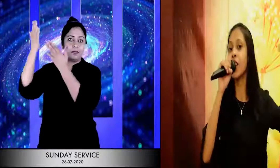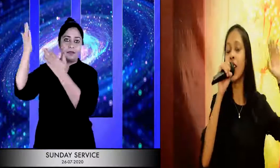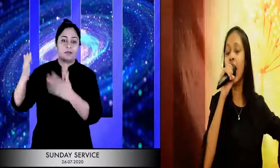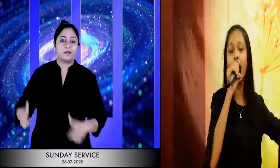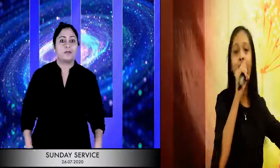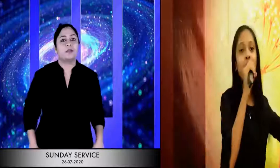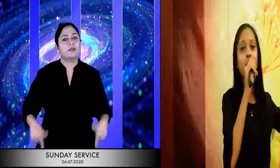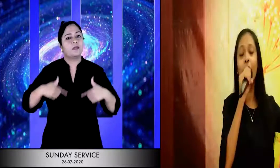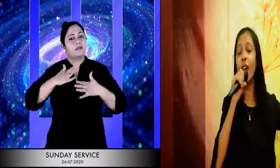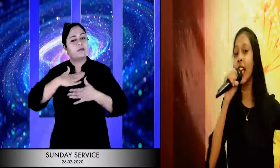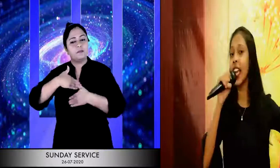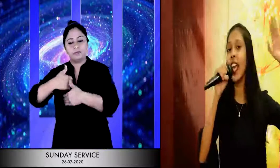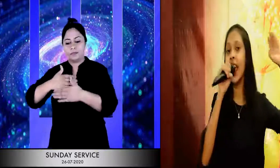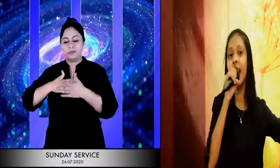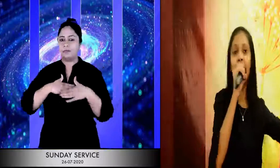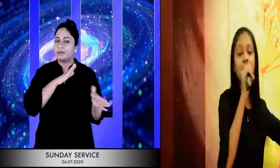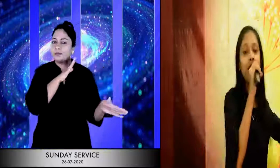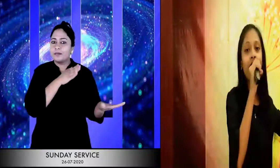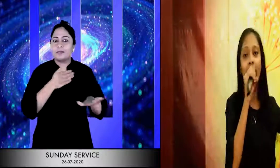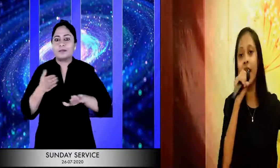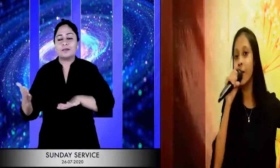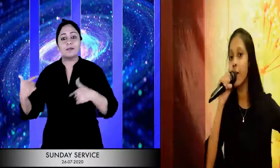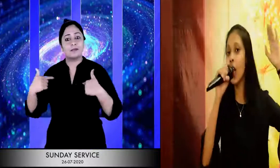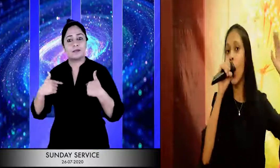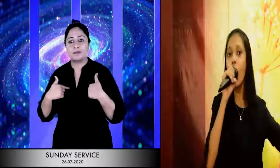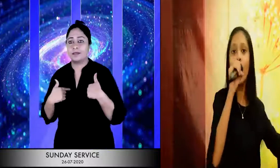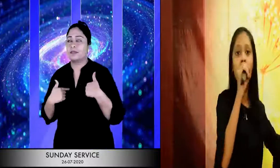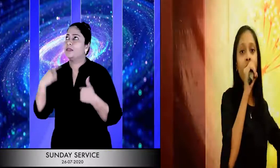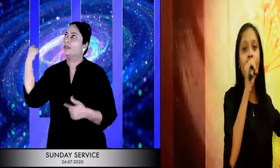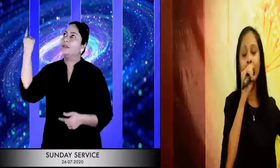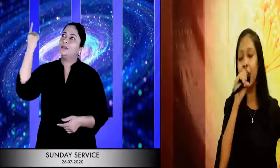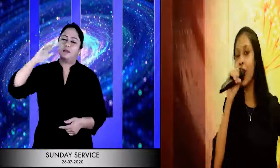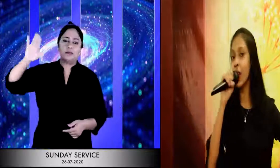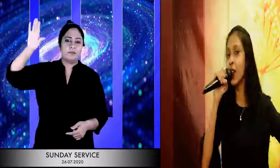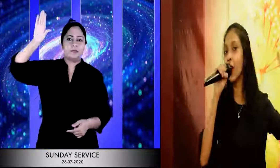যে মরি আমি ওরে জন্য,